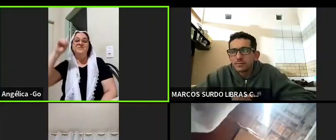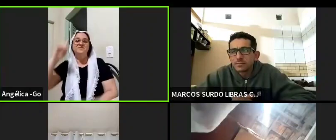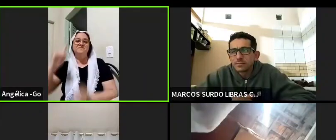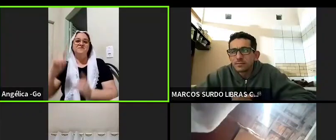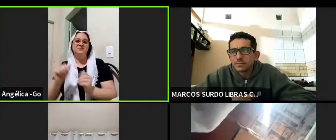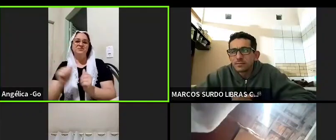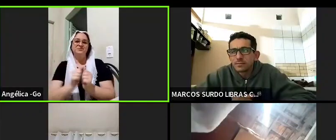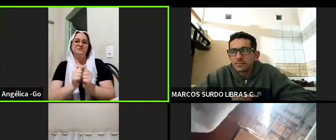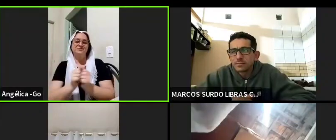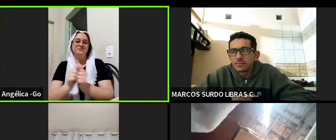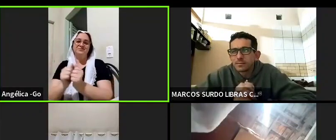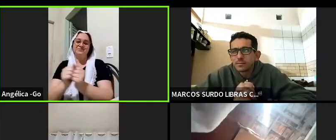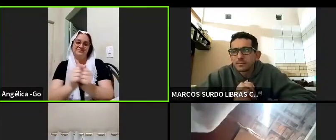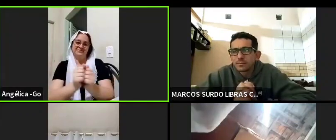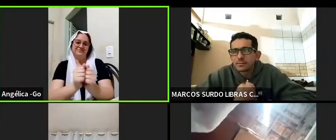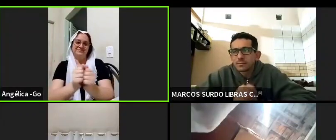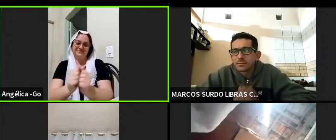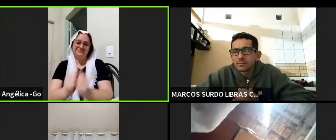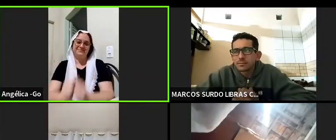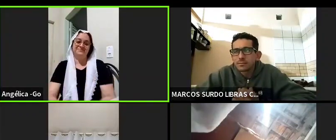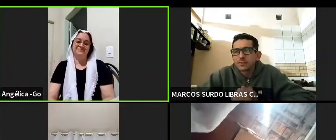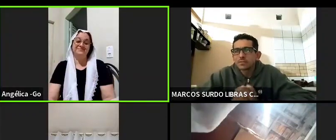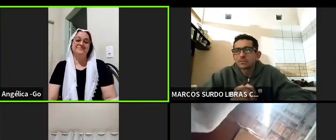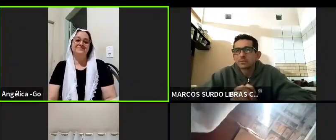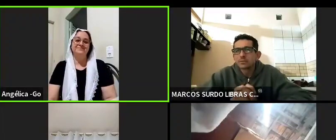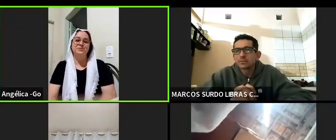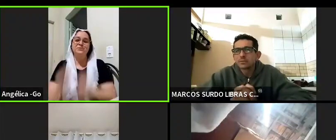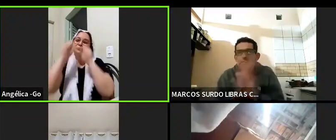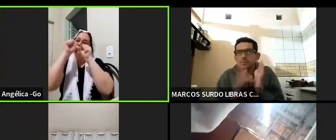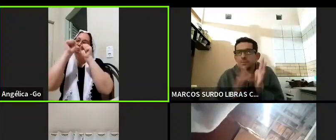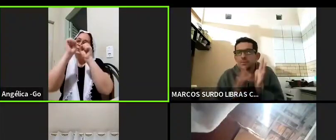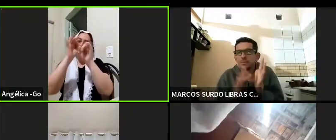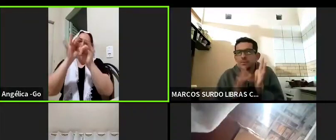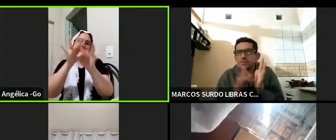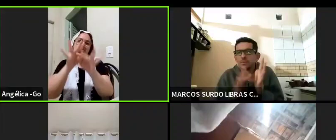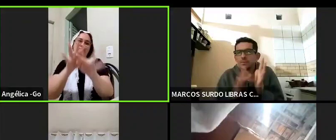Deus. Eu te abençoarei.